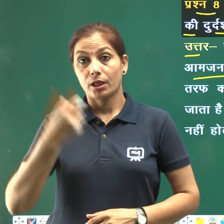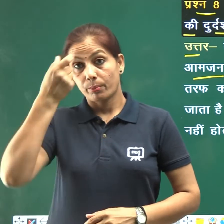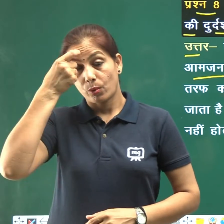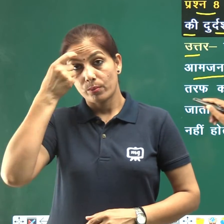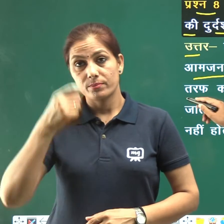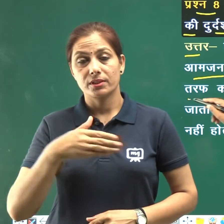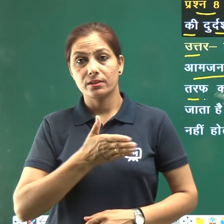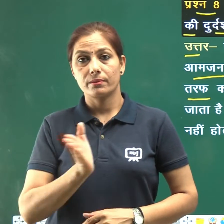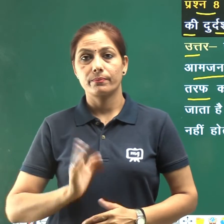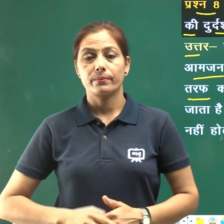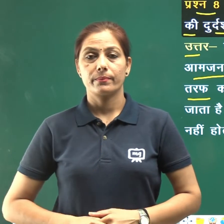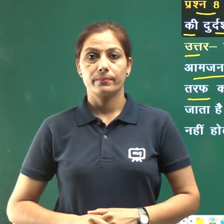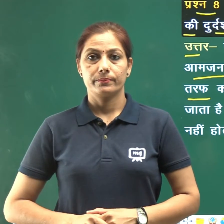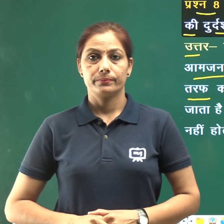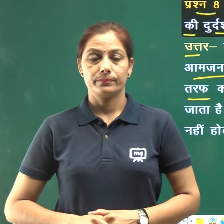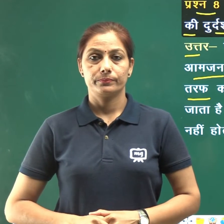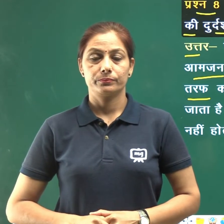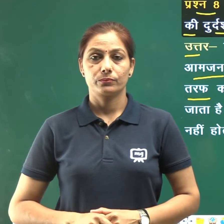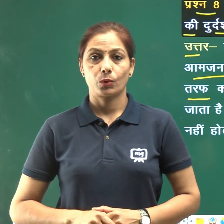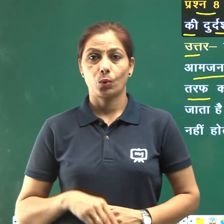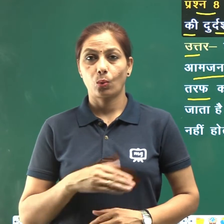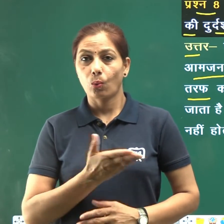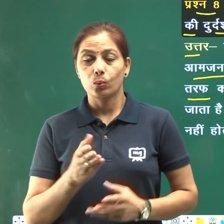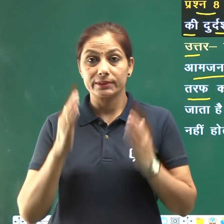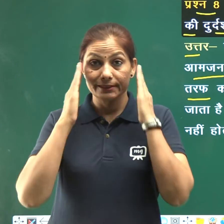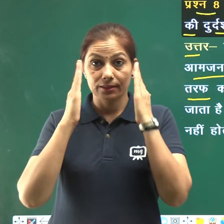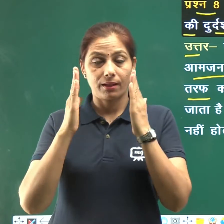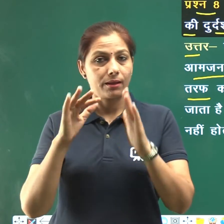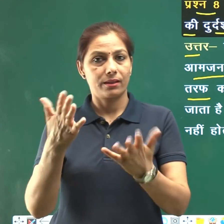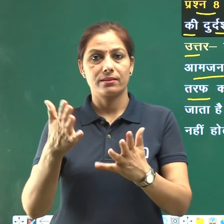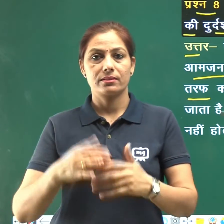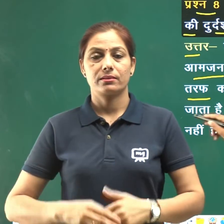समस्याओं की तरफ कोई ध्यान नहीं दिया जाता है,